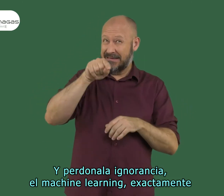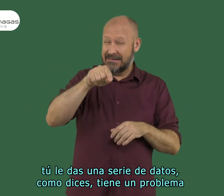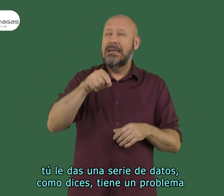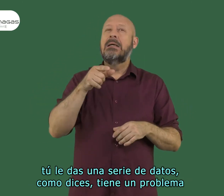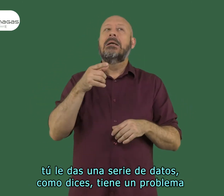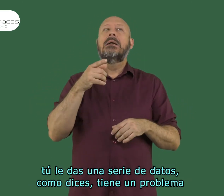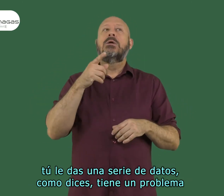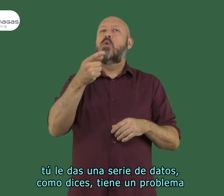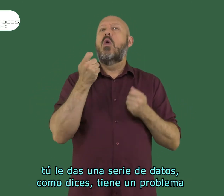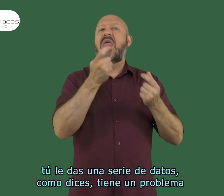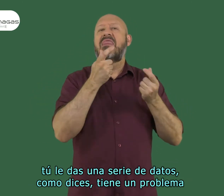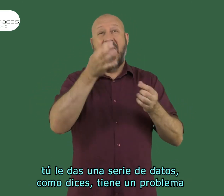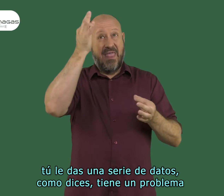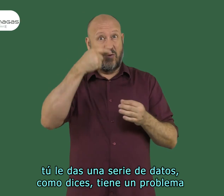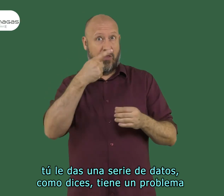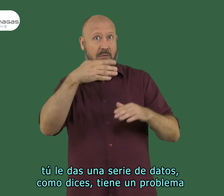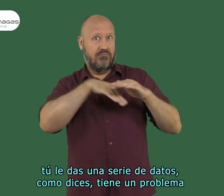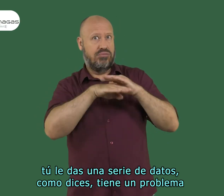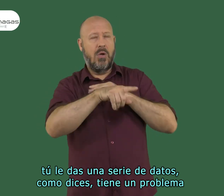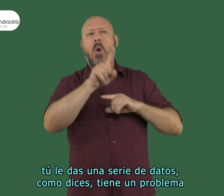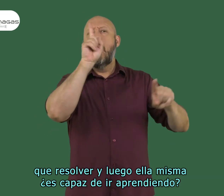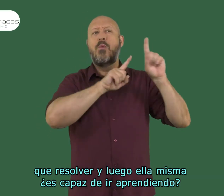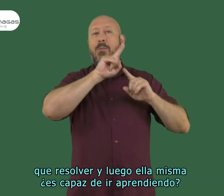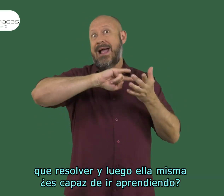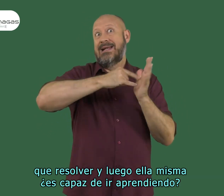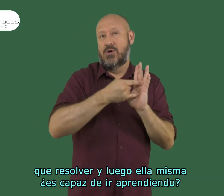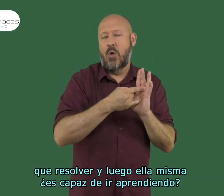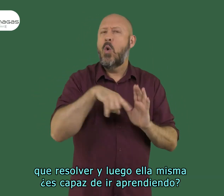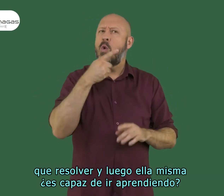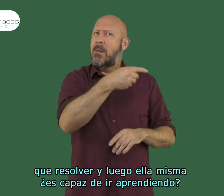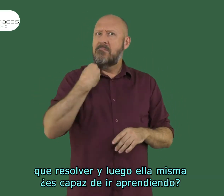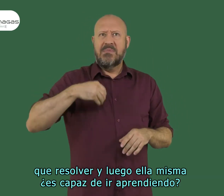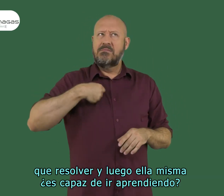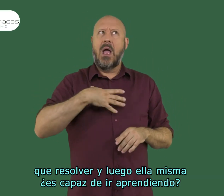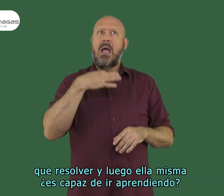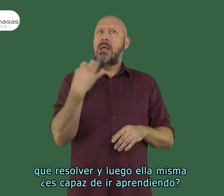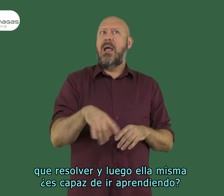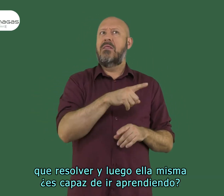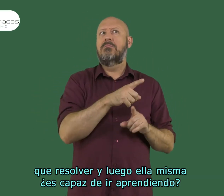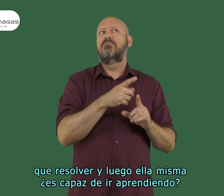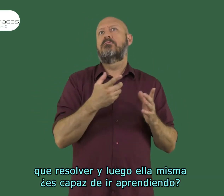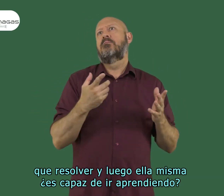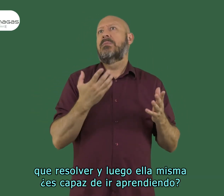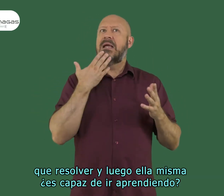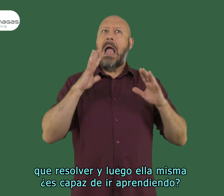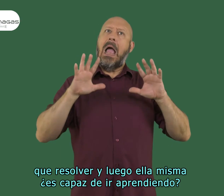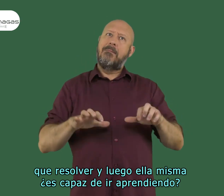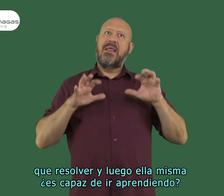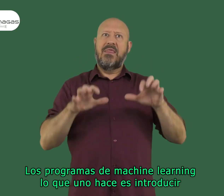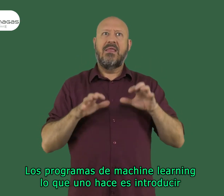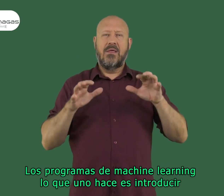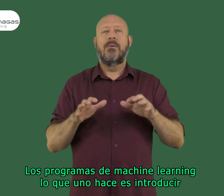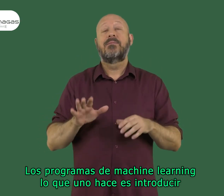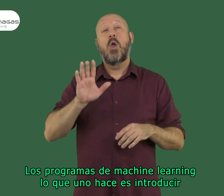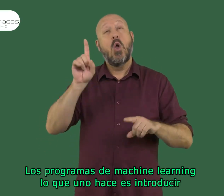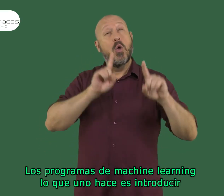exactamente, tú le das una serie de datos, como dices, tiene un problema que resolver y luego ella misma es capaz de ir aprendiendo.